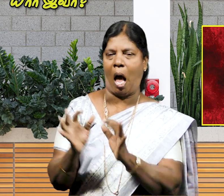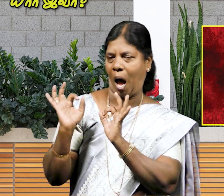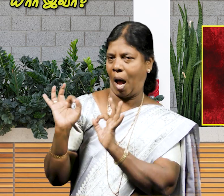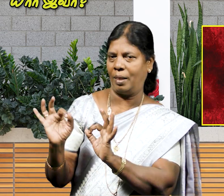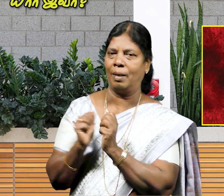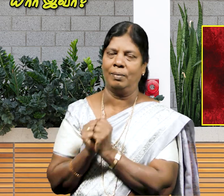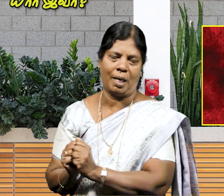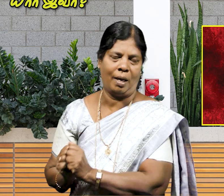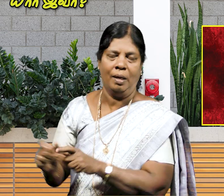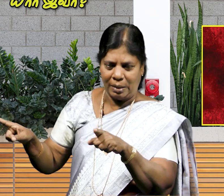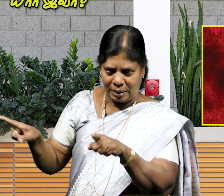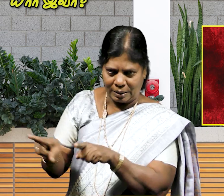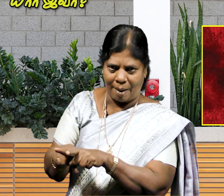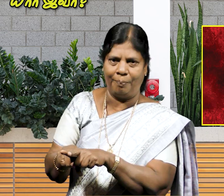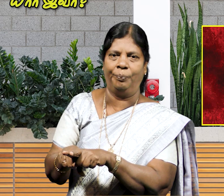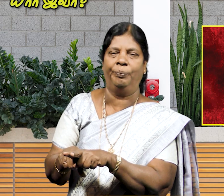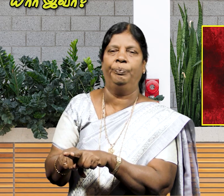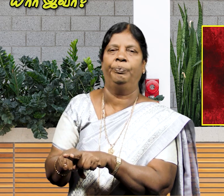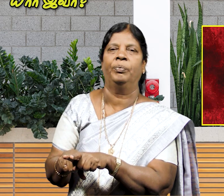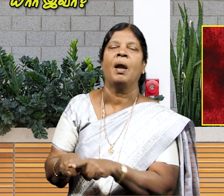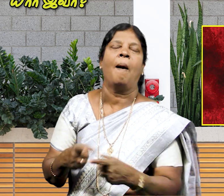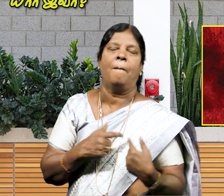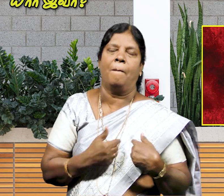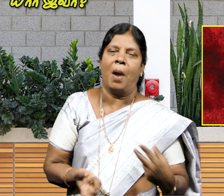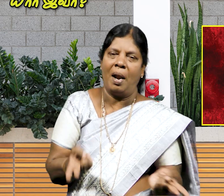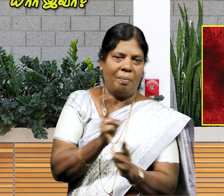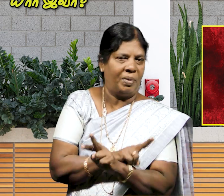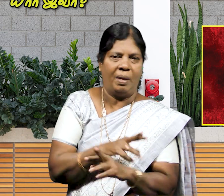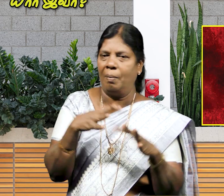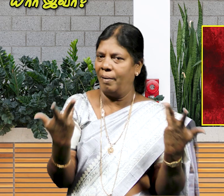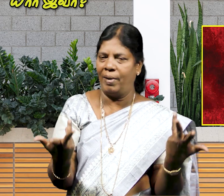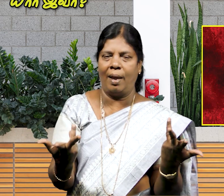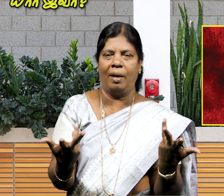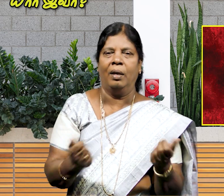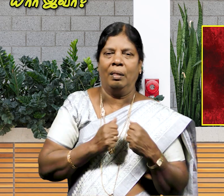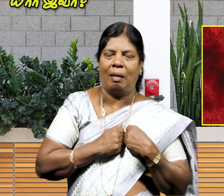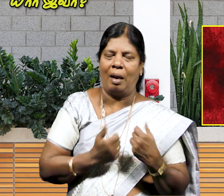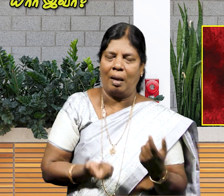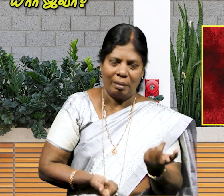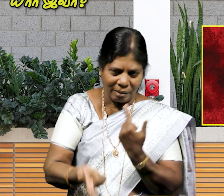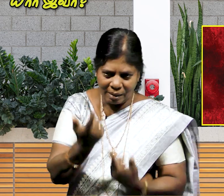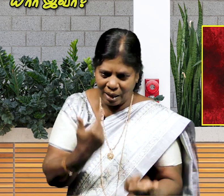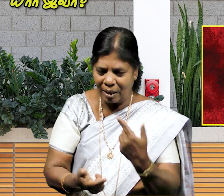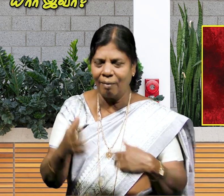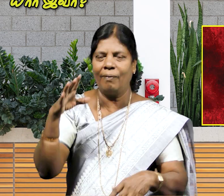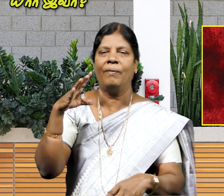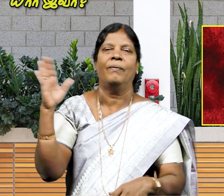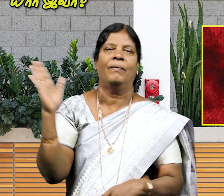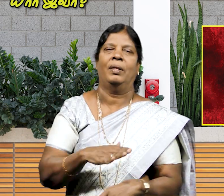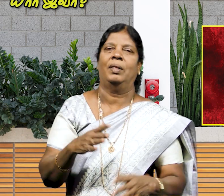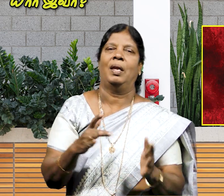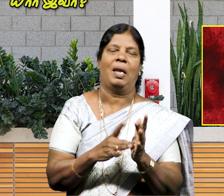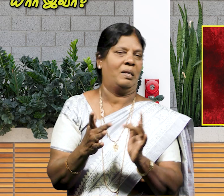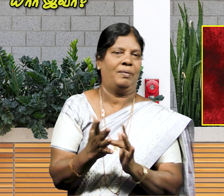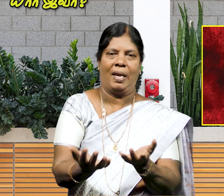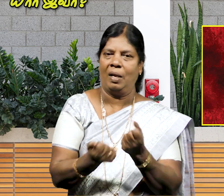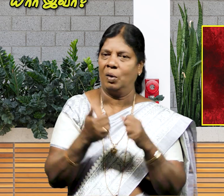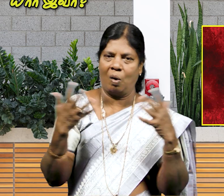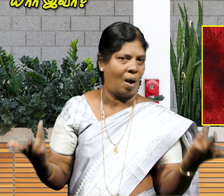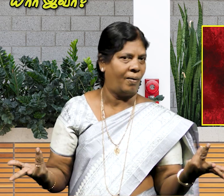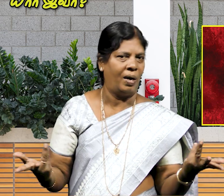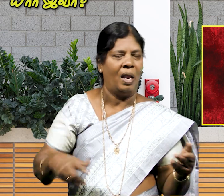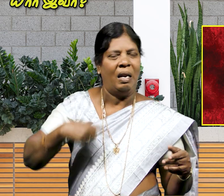இடத்தை இயேசு கிறிஸ்து ஆயத்தம் பண்ணியிருக்கிறாரோ அதுபோல மனம் திரும்பாமல் தன்னை தேடி வந்த ஆண்டவரை